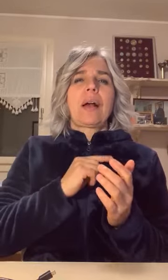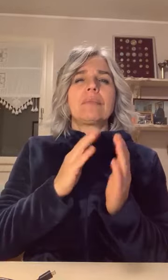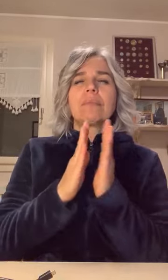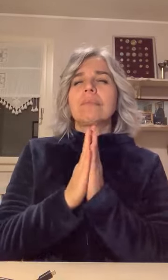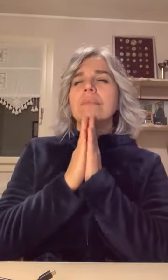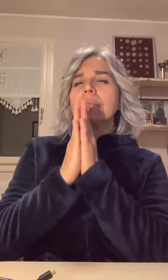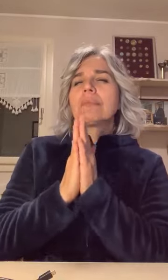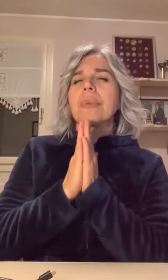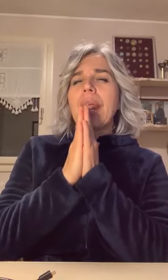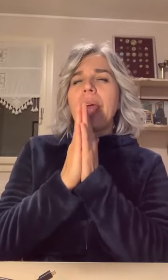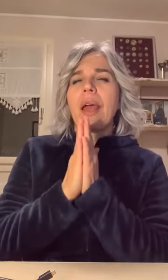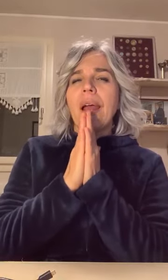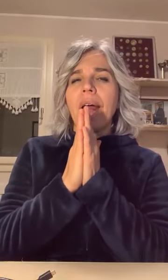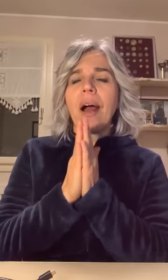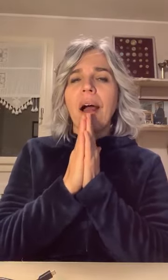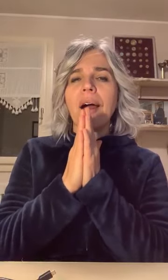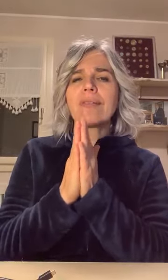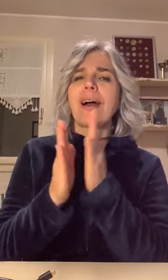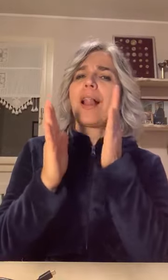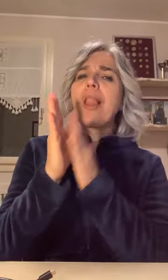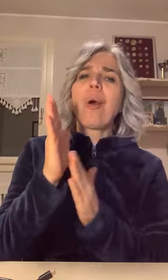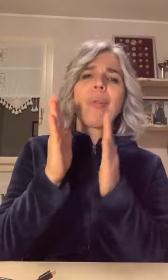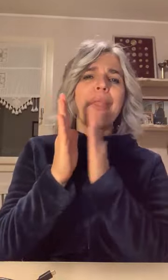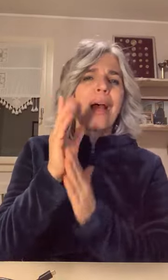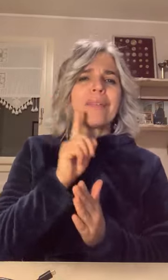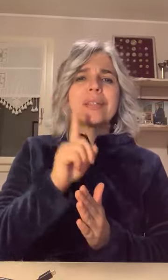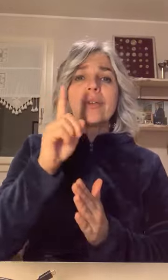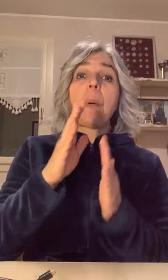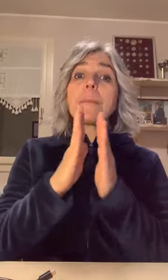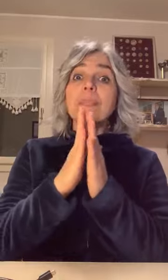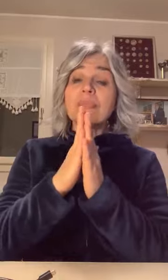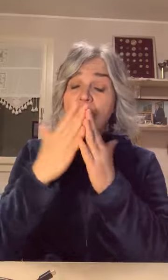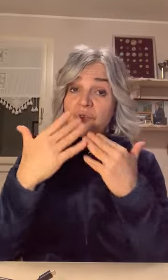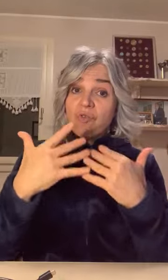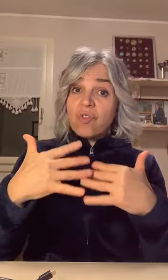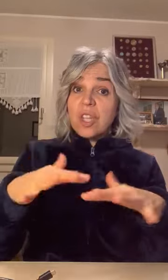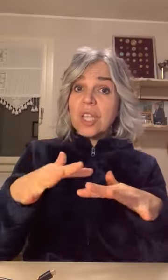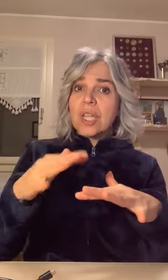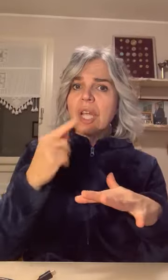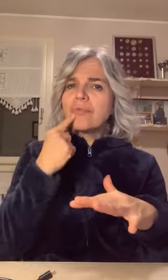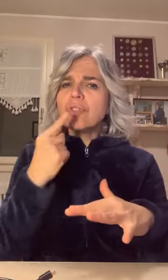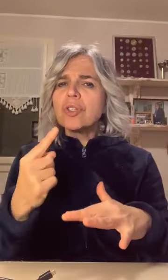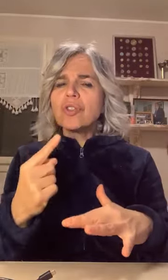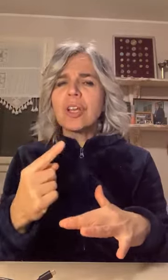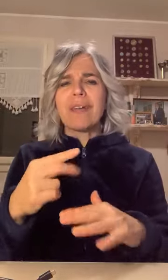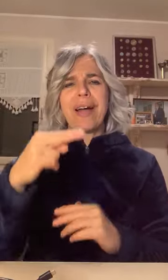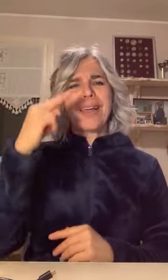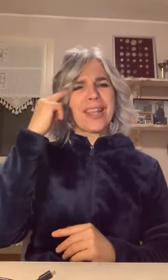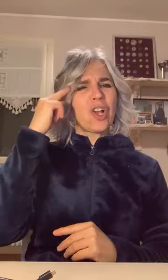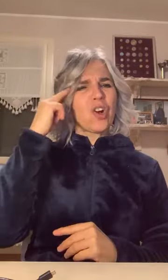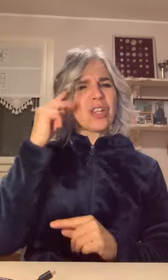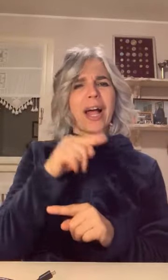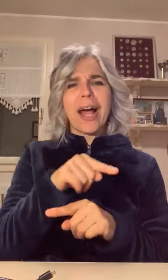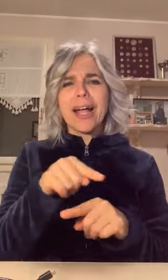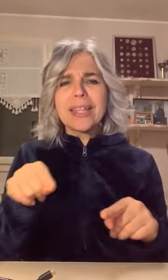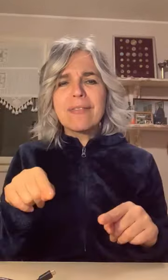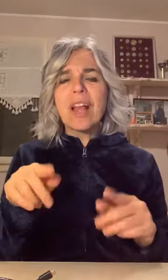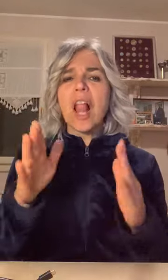e lodare il Signore, e quando lui finiva la preghiera ci diceva: ricordatevi che la preghiera, la lode al Signore è